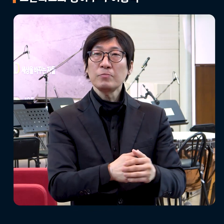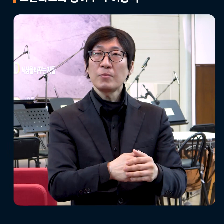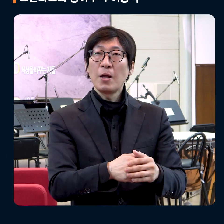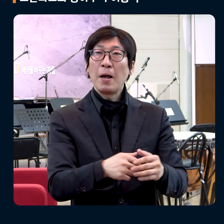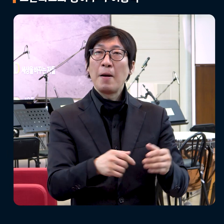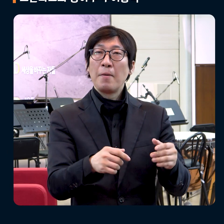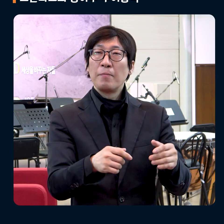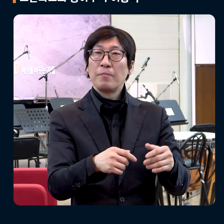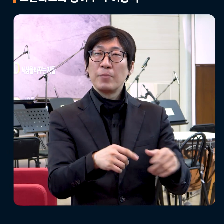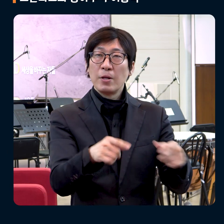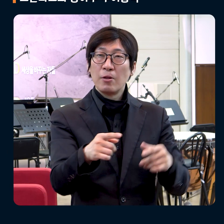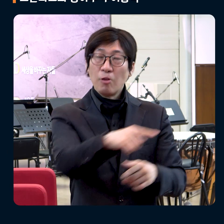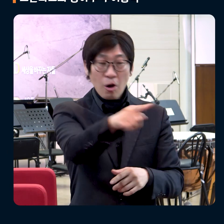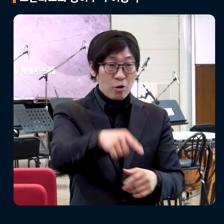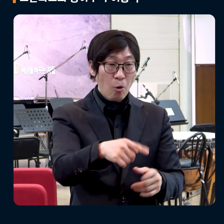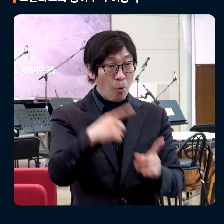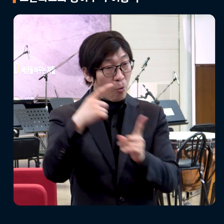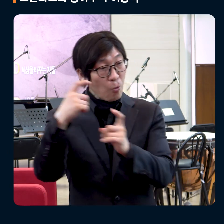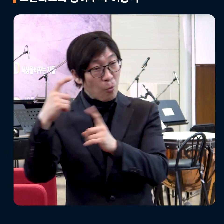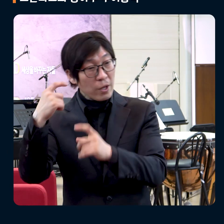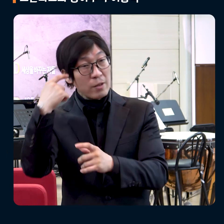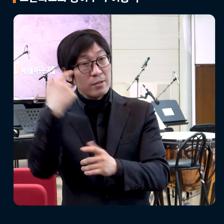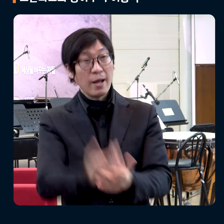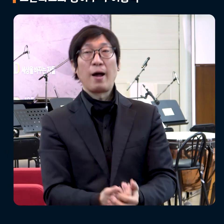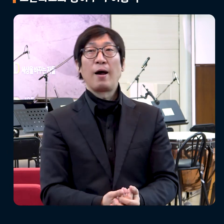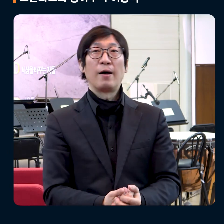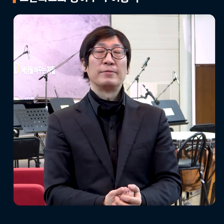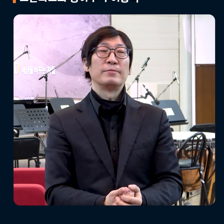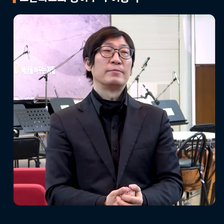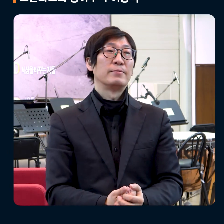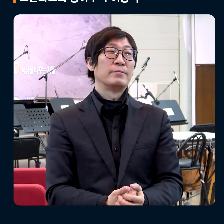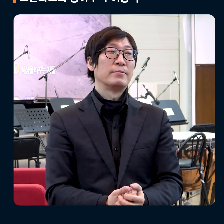47절부터 바리새인들이 대답하되 너희도 미혹되었느냐?